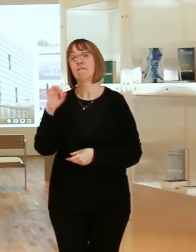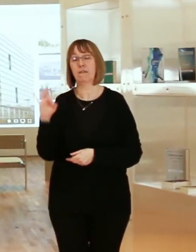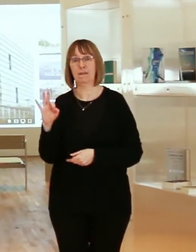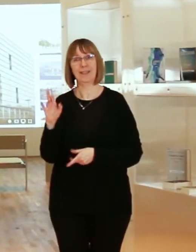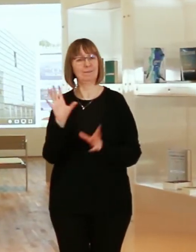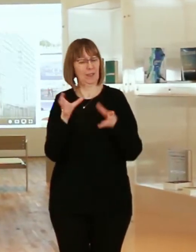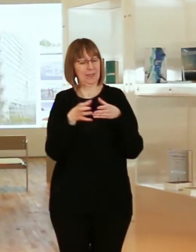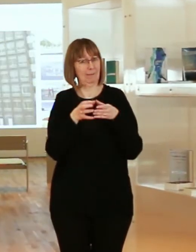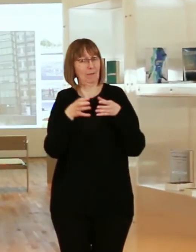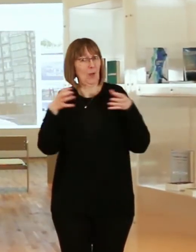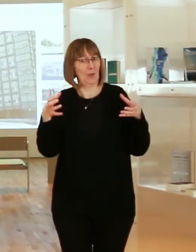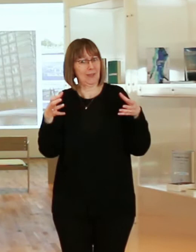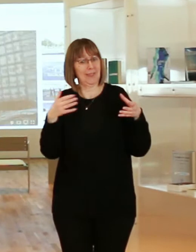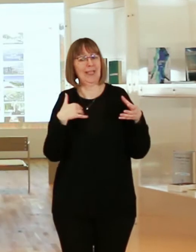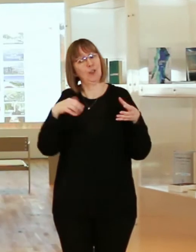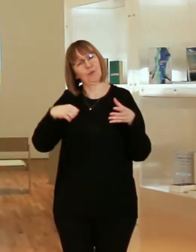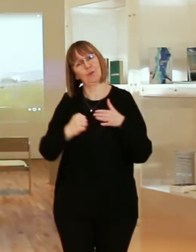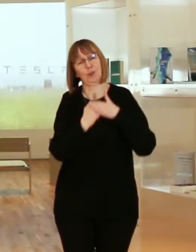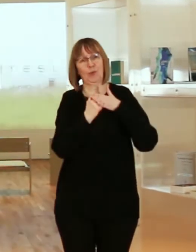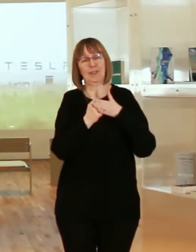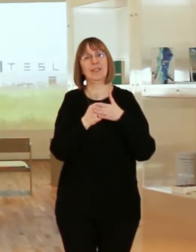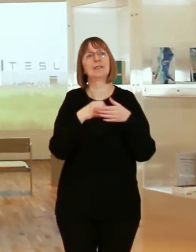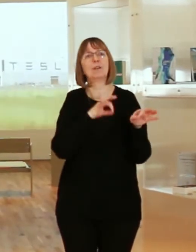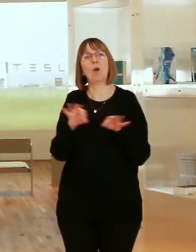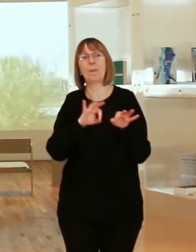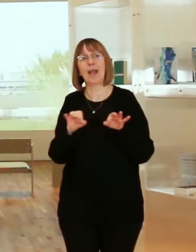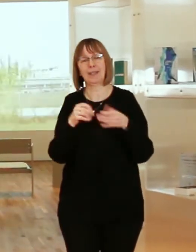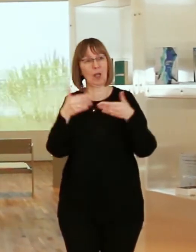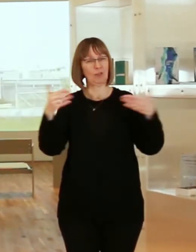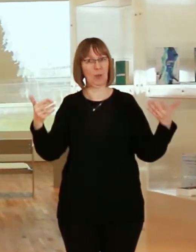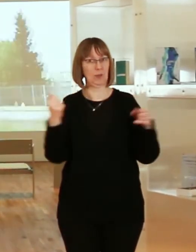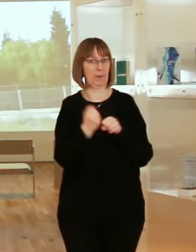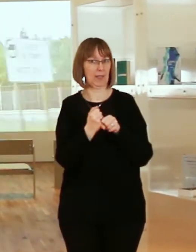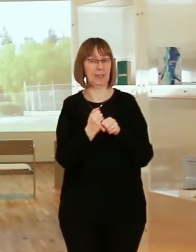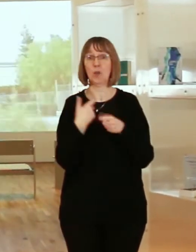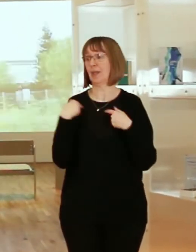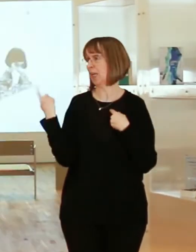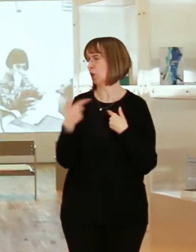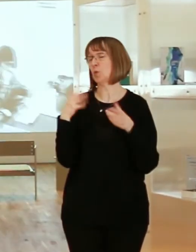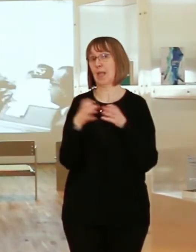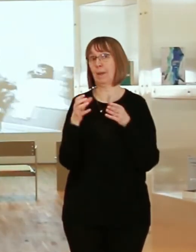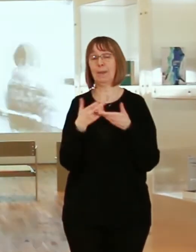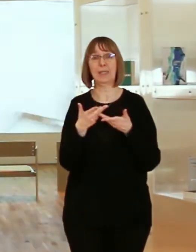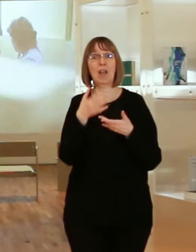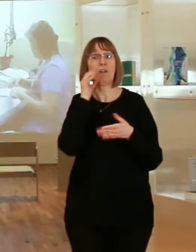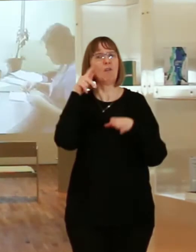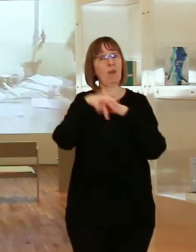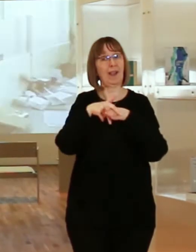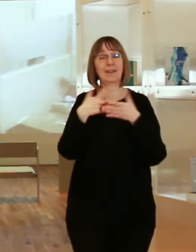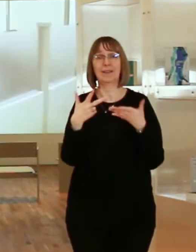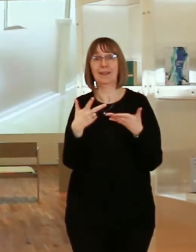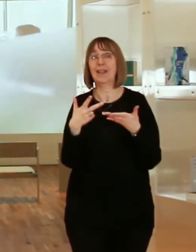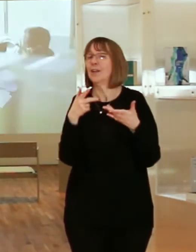eines größeren Teams diese Ausstellung mitkuratieren. Und wir sind heute hier zusammen mit Frau Franken, um